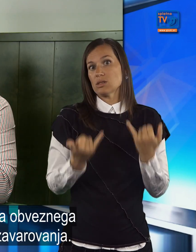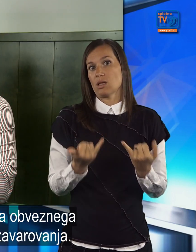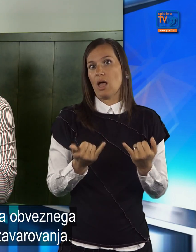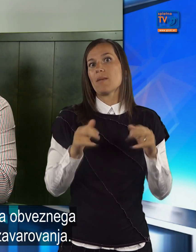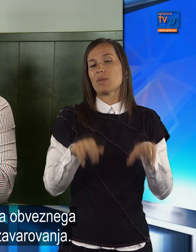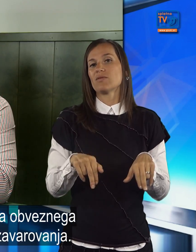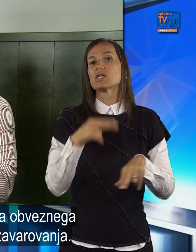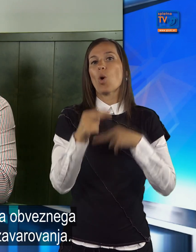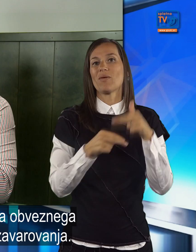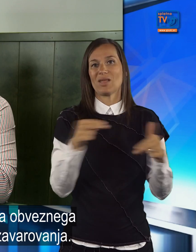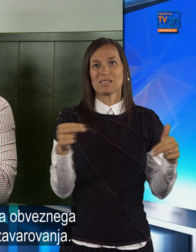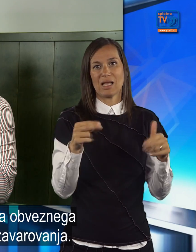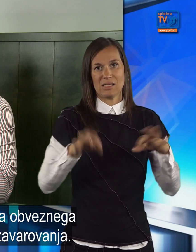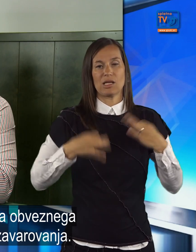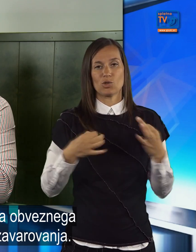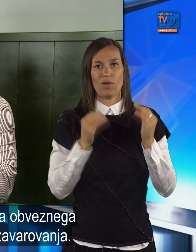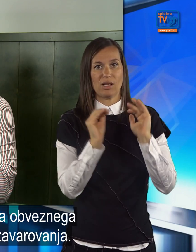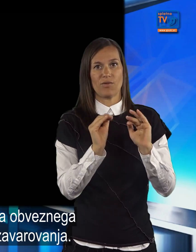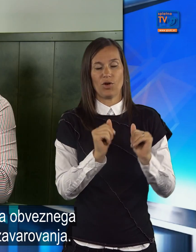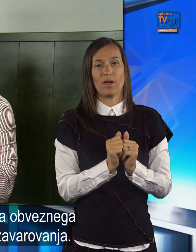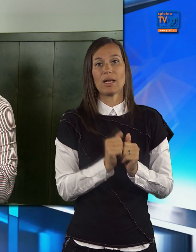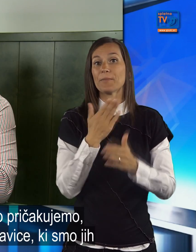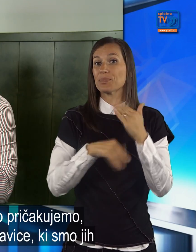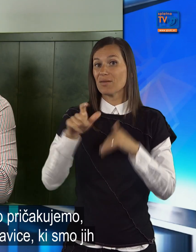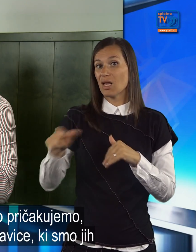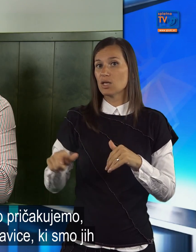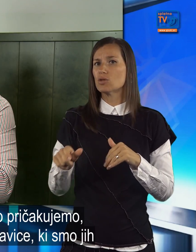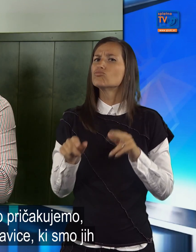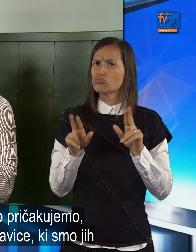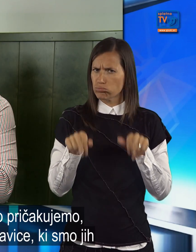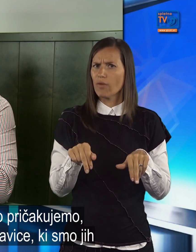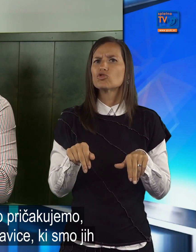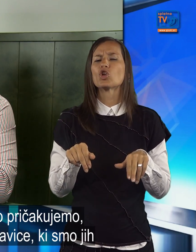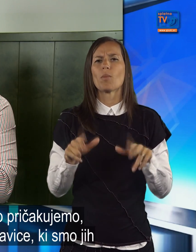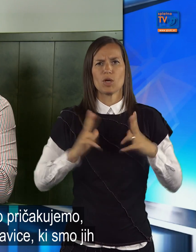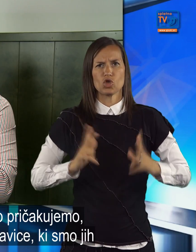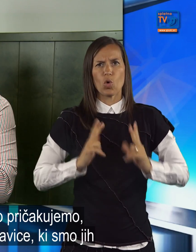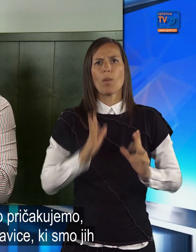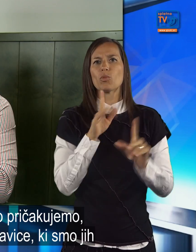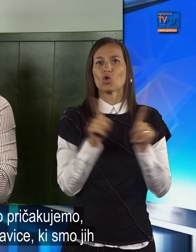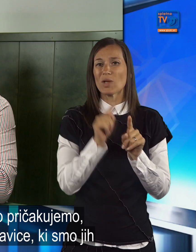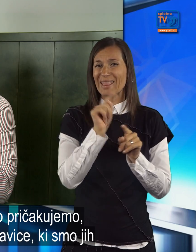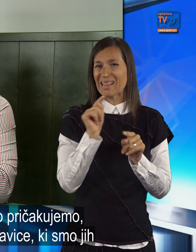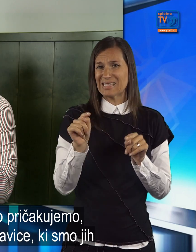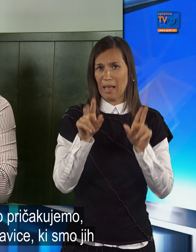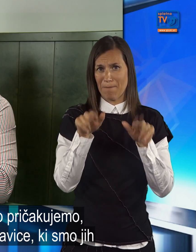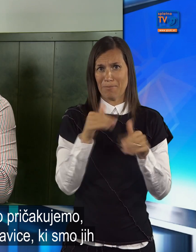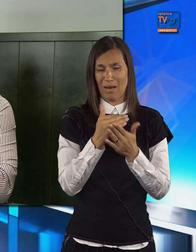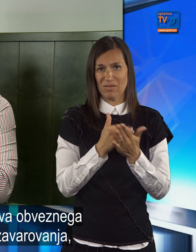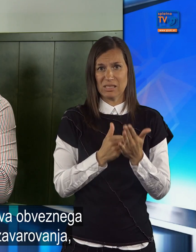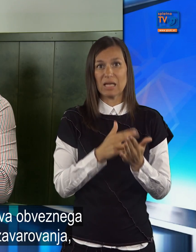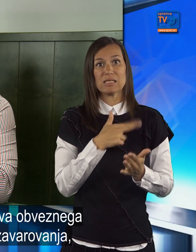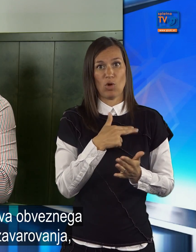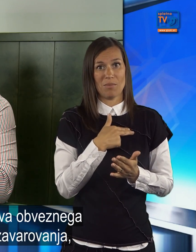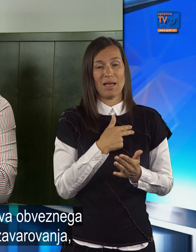sedaj pravica obveznega zdravstvenega zavarovanja. Invalidi upravičeno pričakujemo, da bodo tudi tiste pravice, ki smo jih